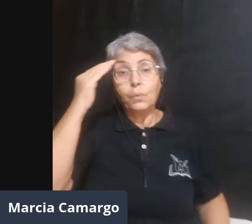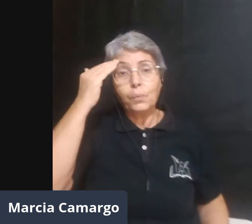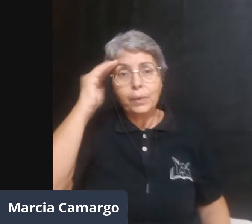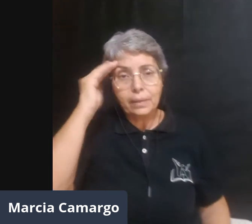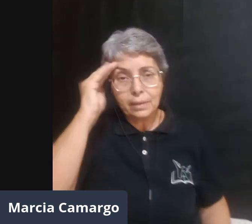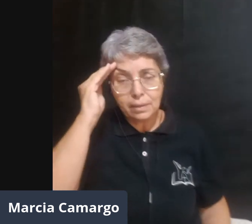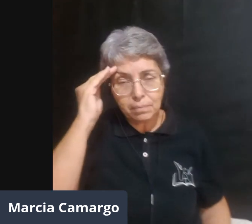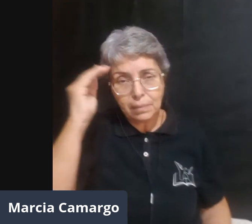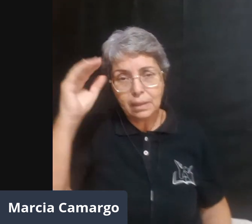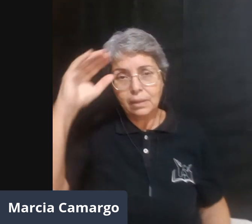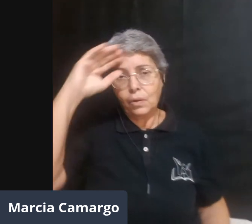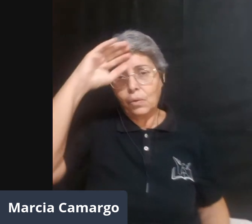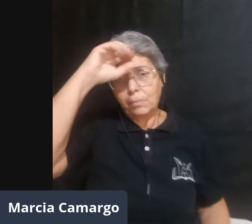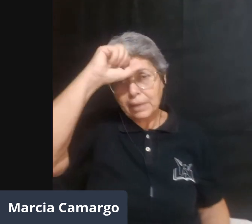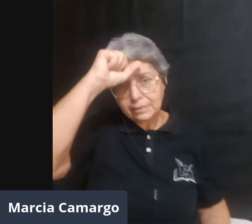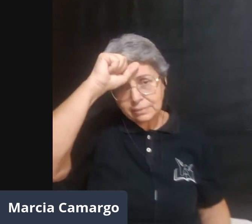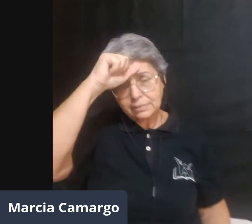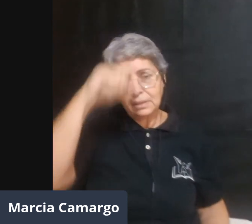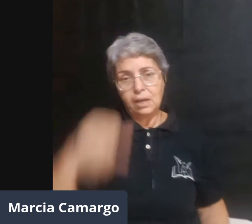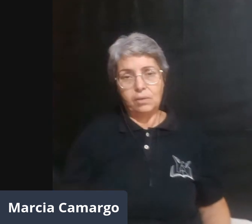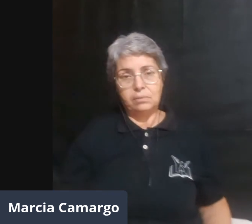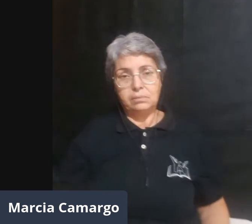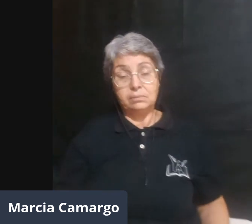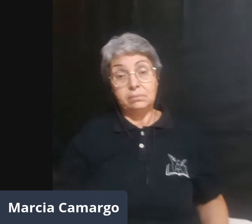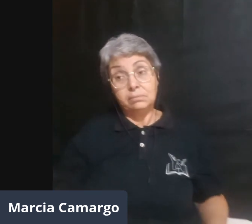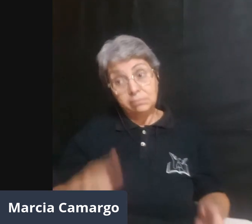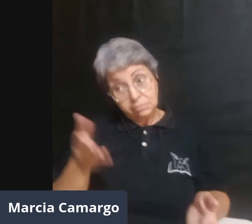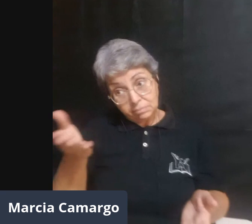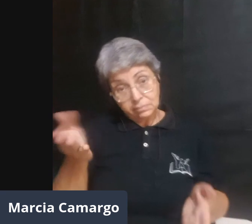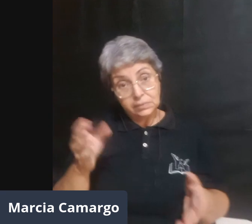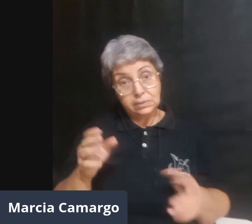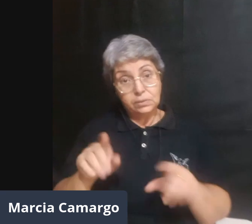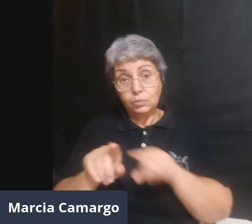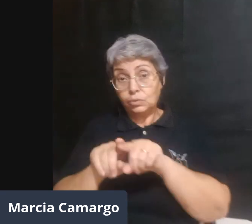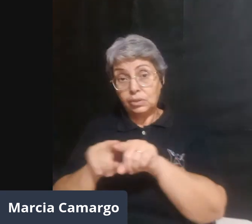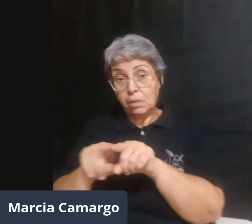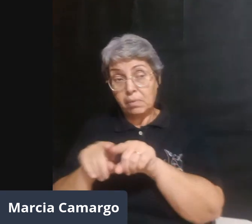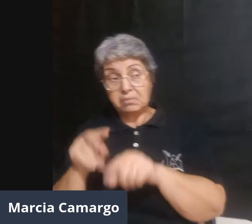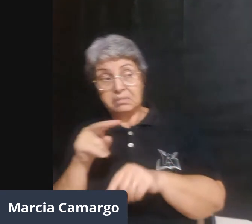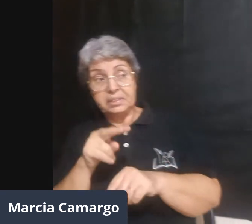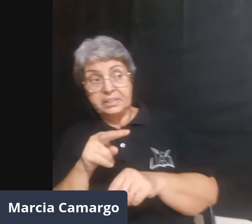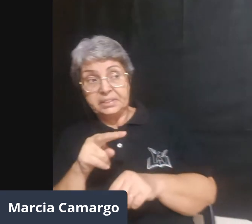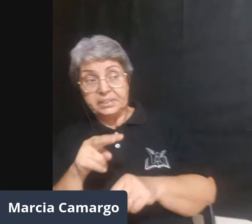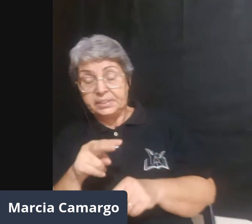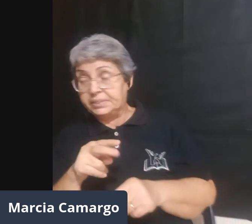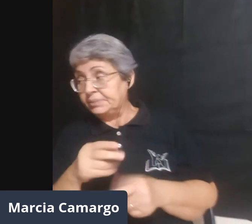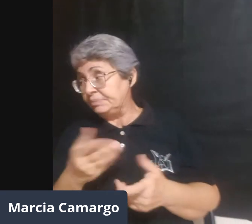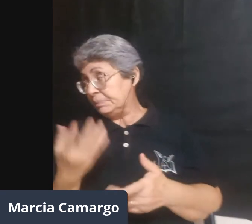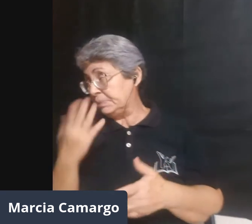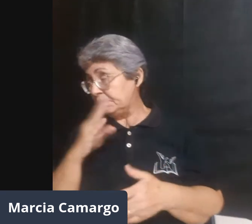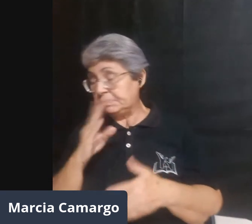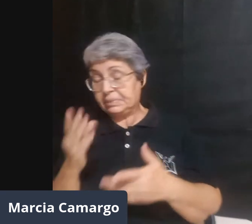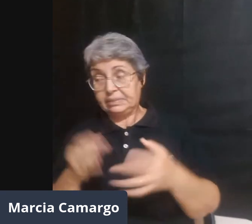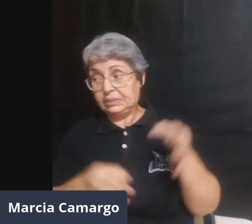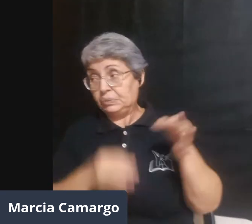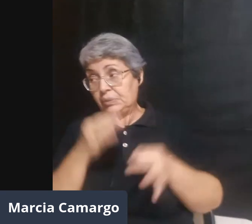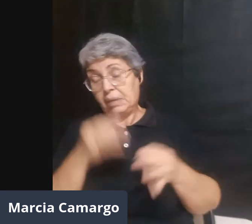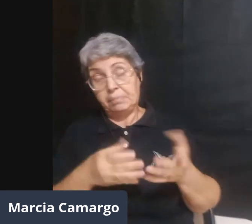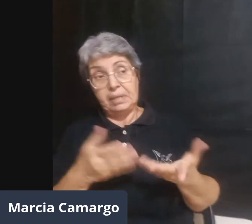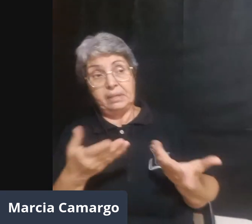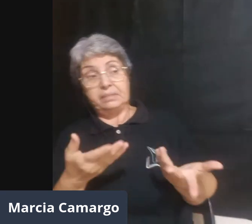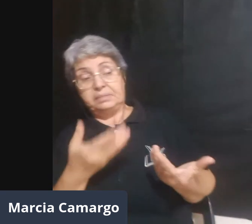entendimento. Isso pode fazer com que irmãos julguem outros irmãos com base em aparências.